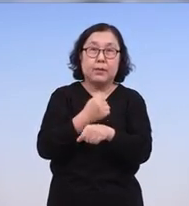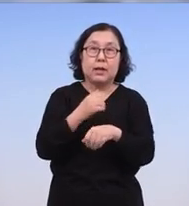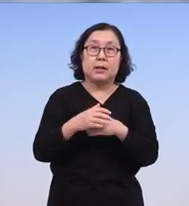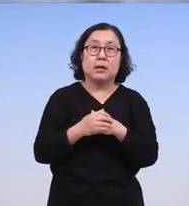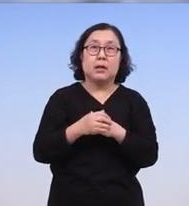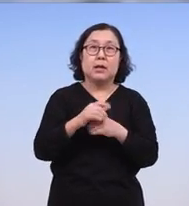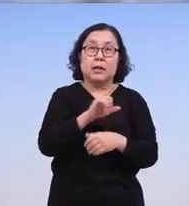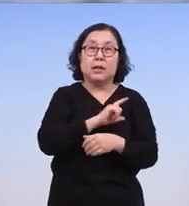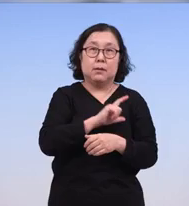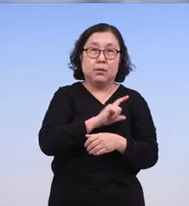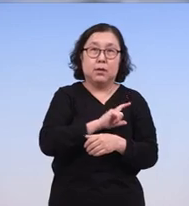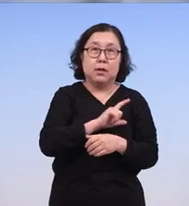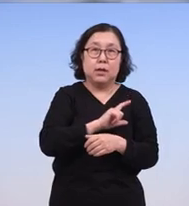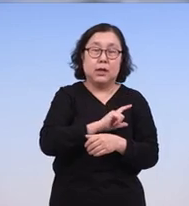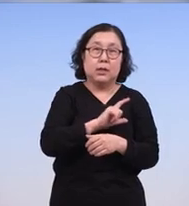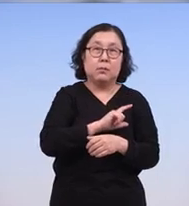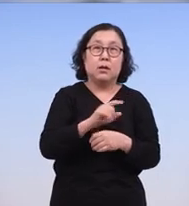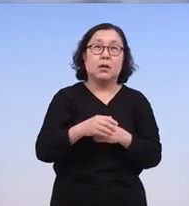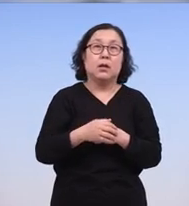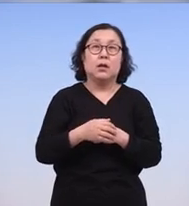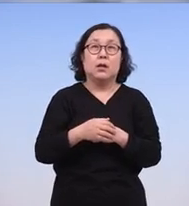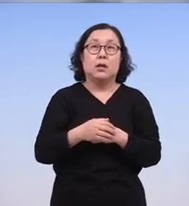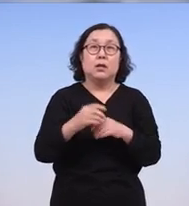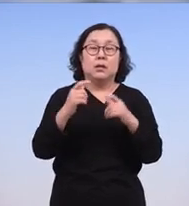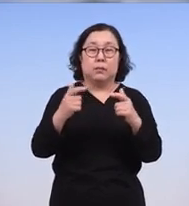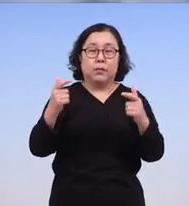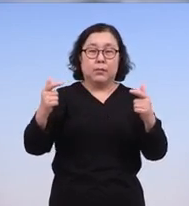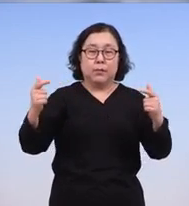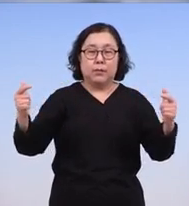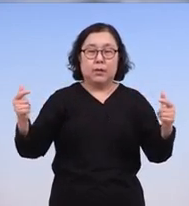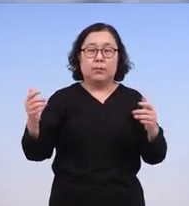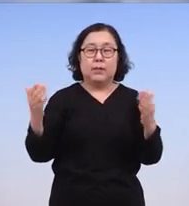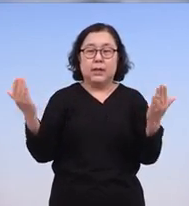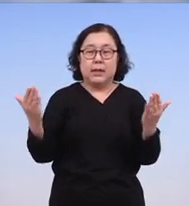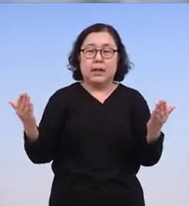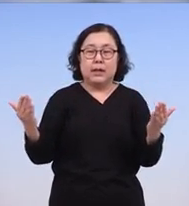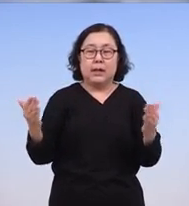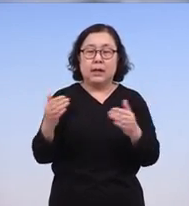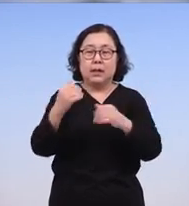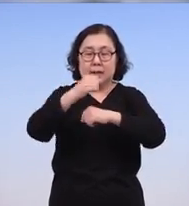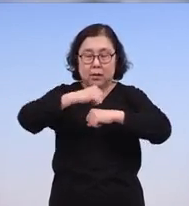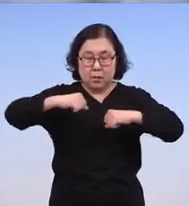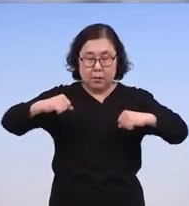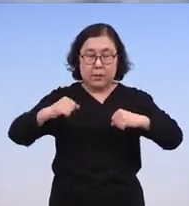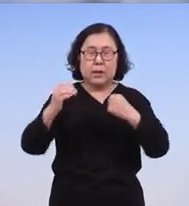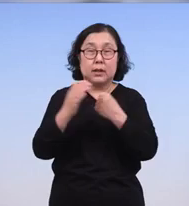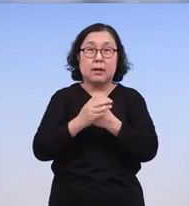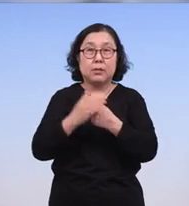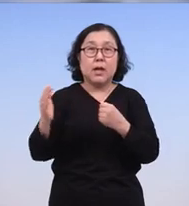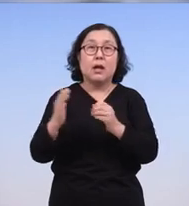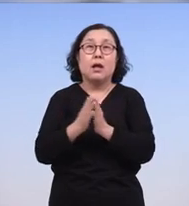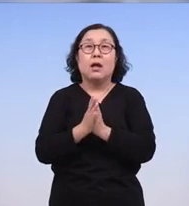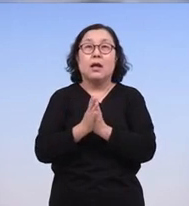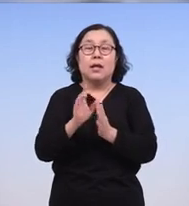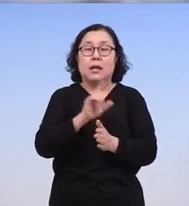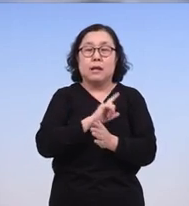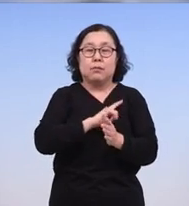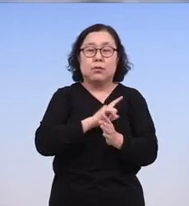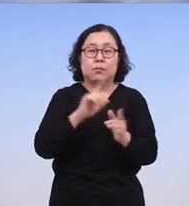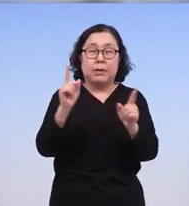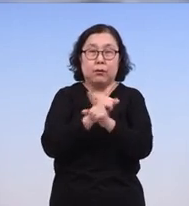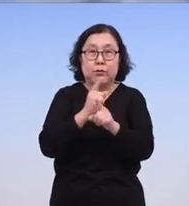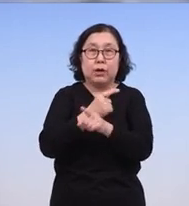기독교 성윤리라는 데서부터 시작해서 동성애로부터 시작해서 점점 확산이 되기 때문에 이제 이름을 좀 바꾸려고